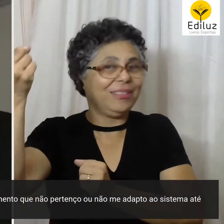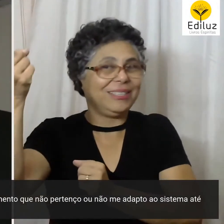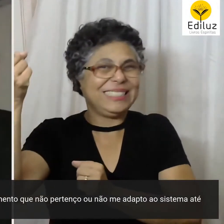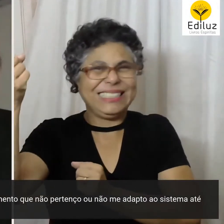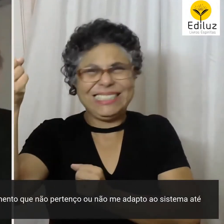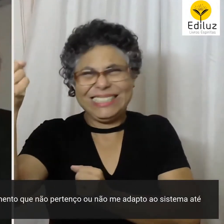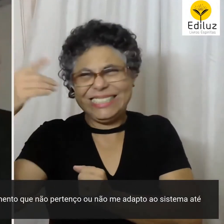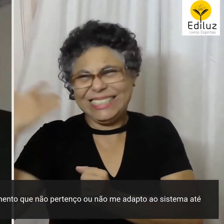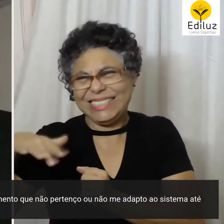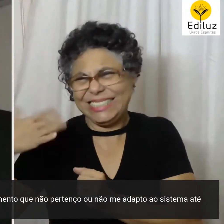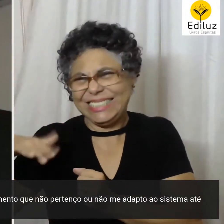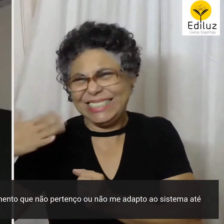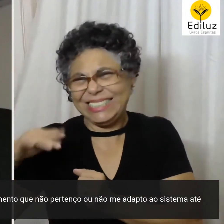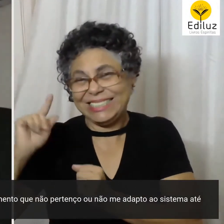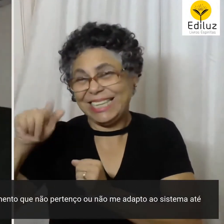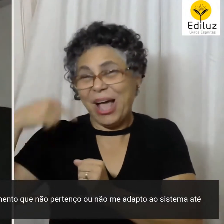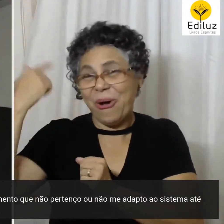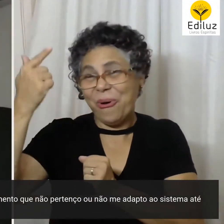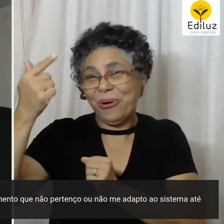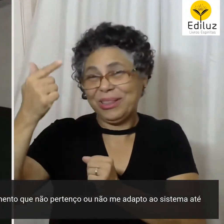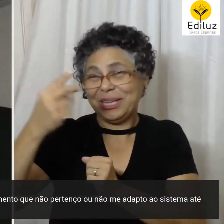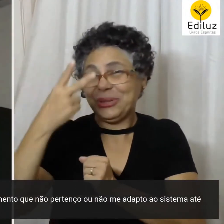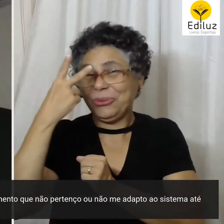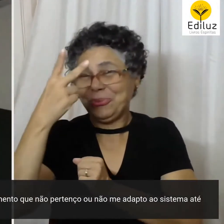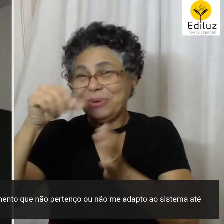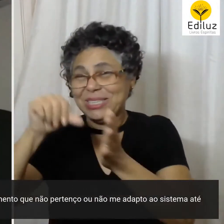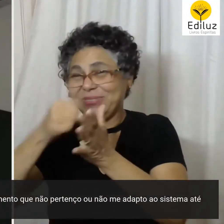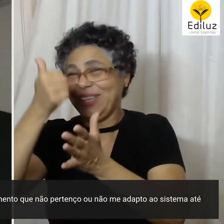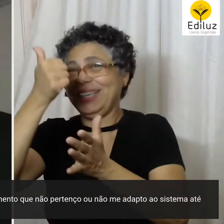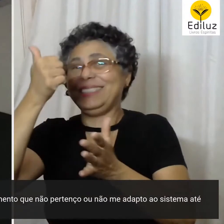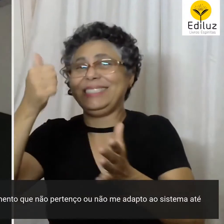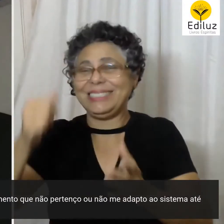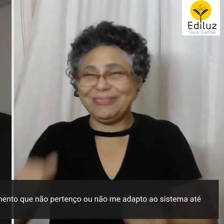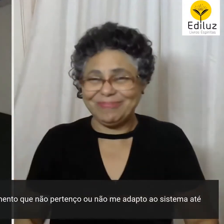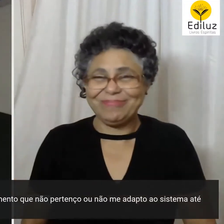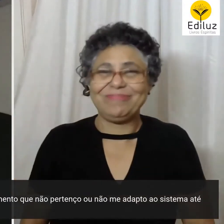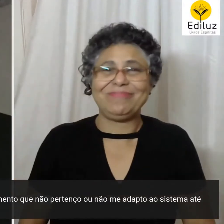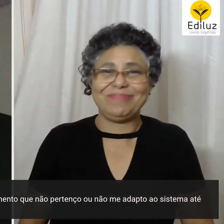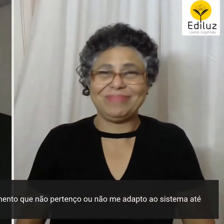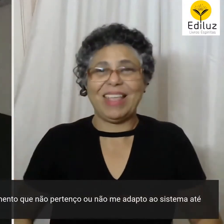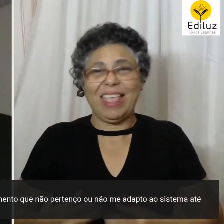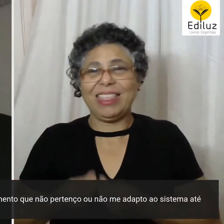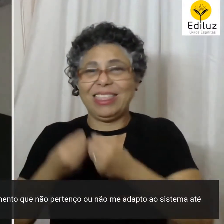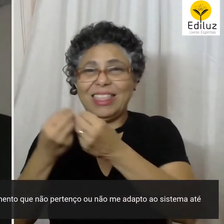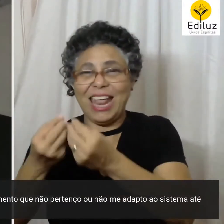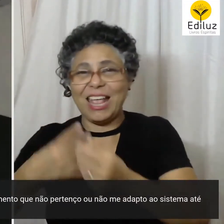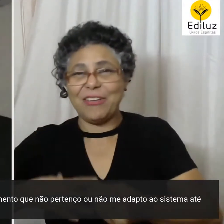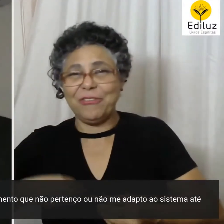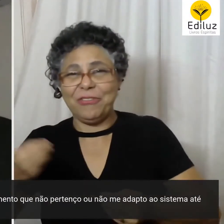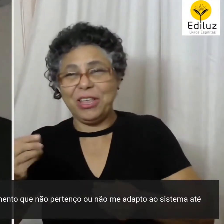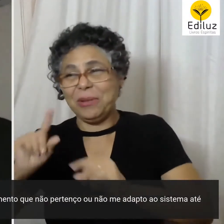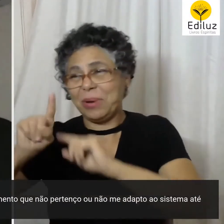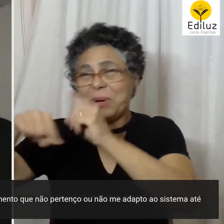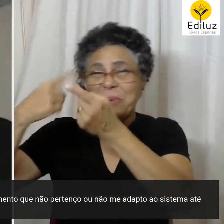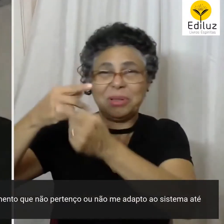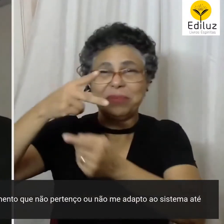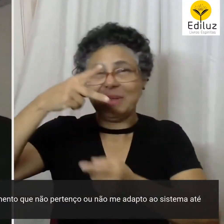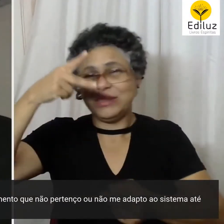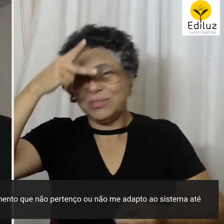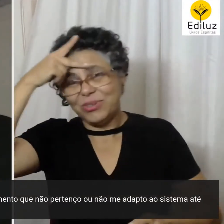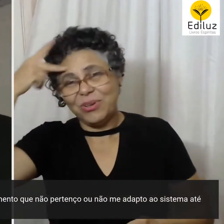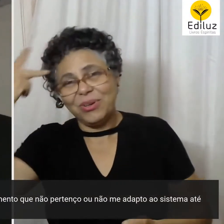Lamenta, critica, abandona, entrega o filho, né? Cuidado de outros.